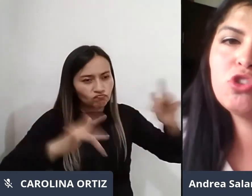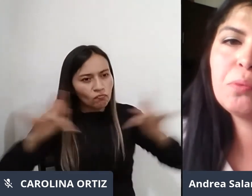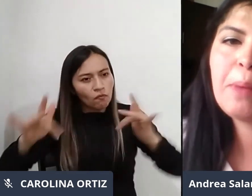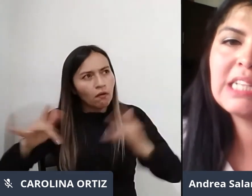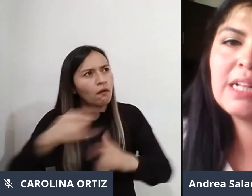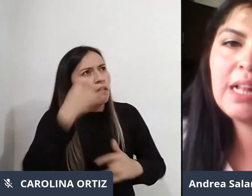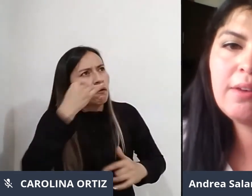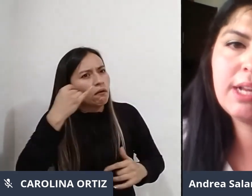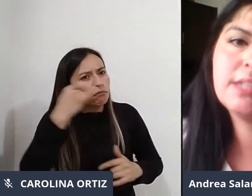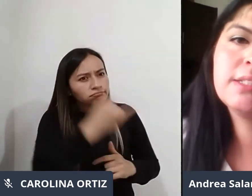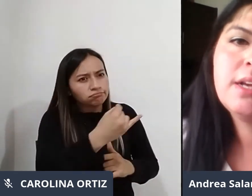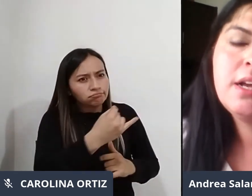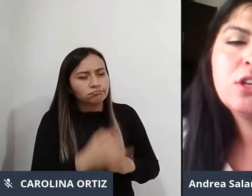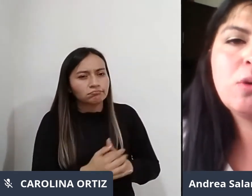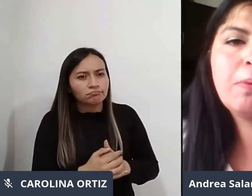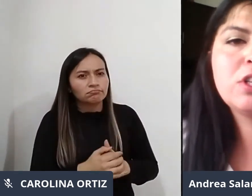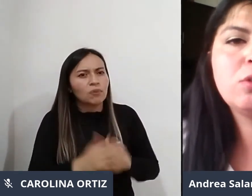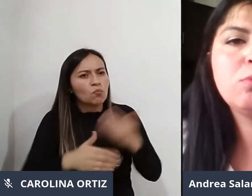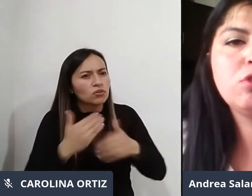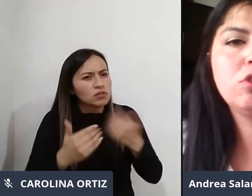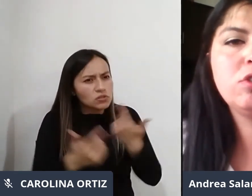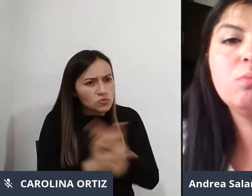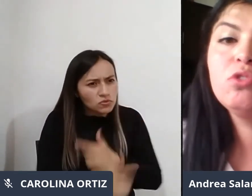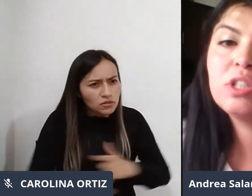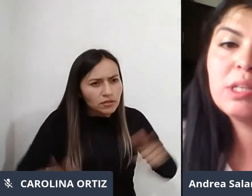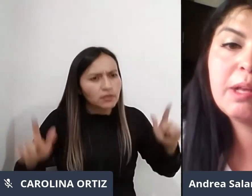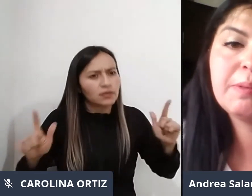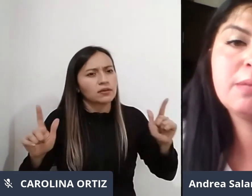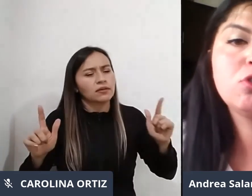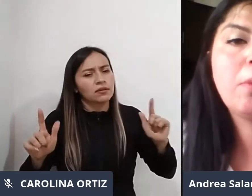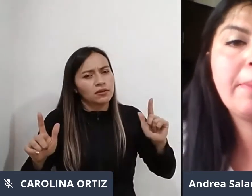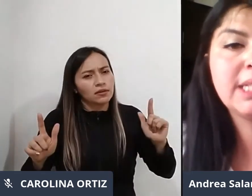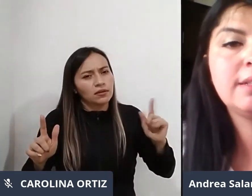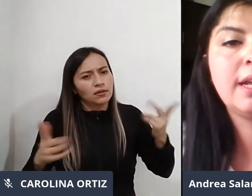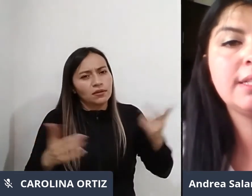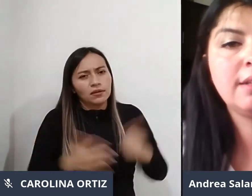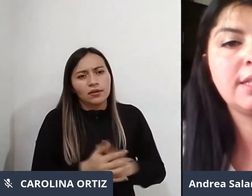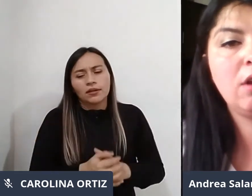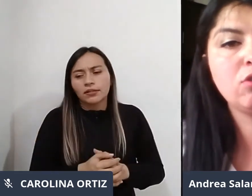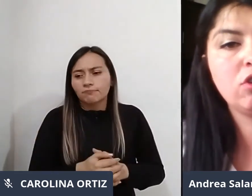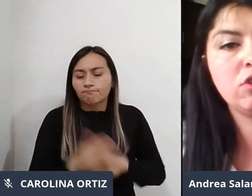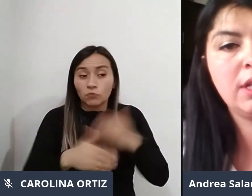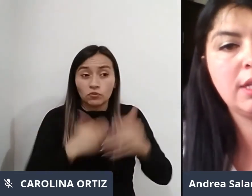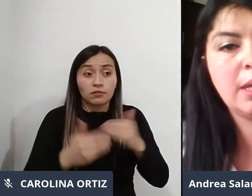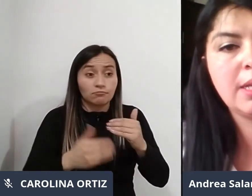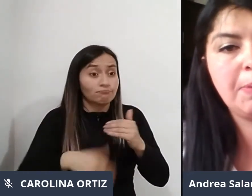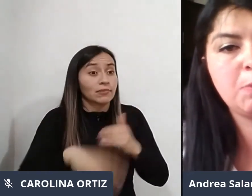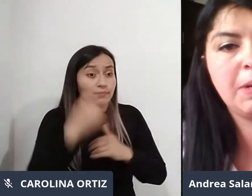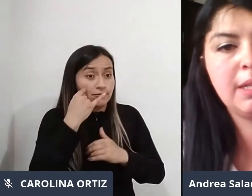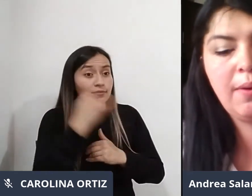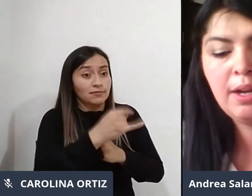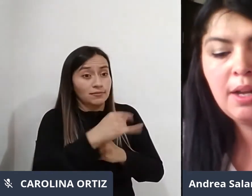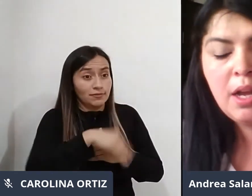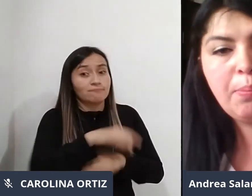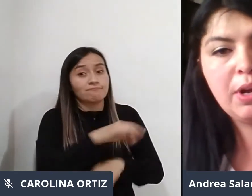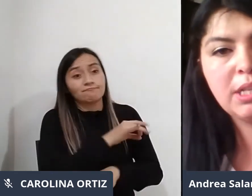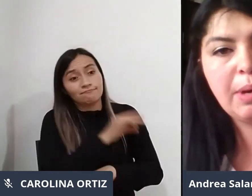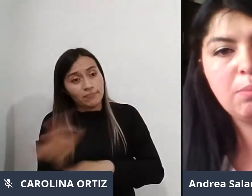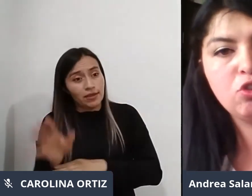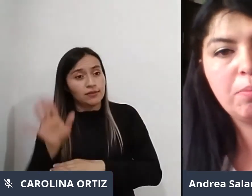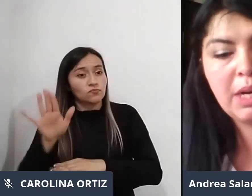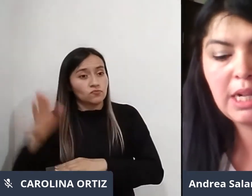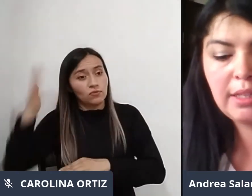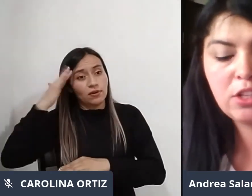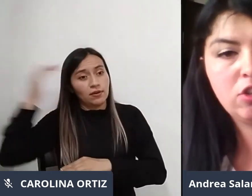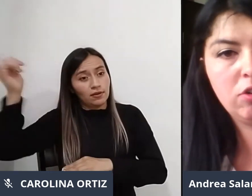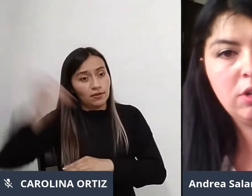procesos mucho más libres, son procesos muchísimas veces mucho más interesantes que los otros y desde esa perspectiva pueden